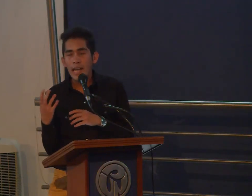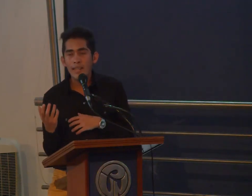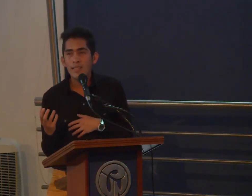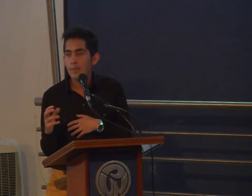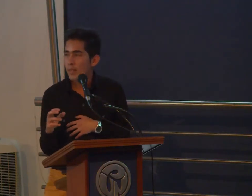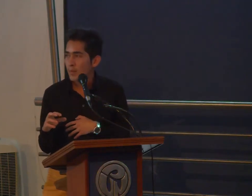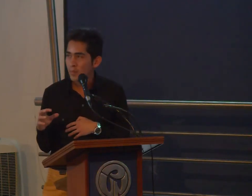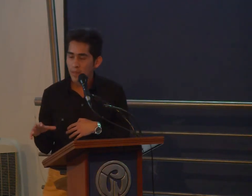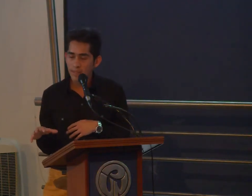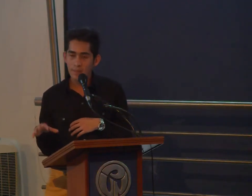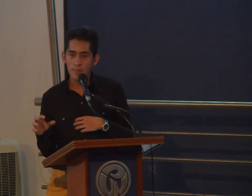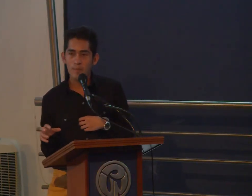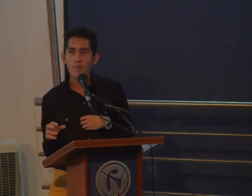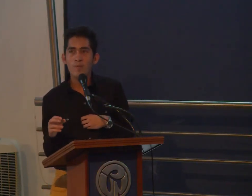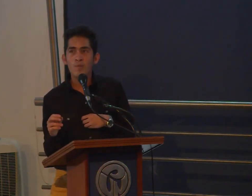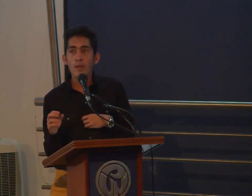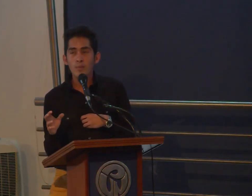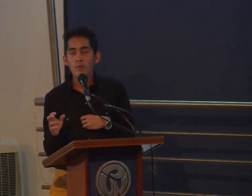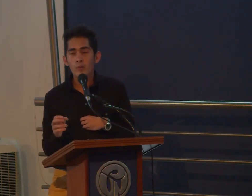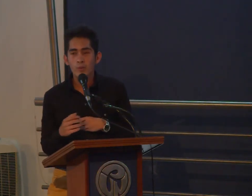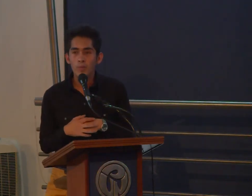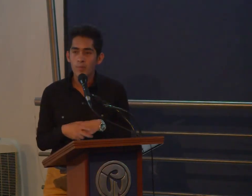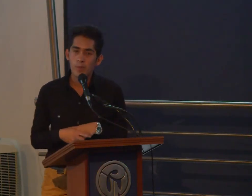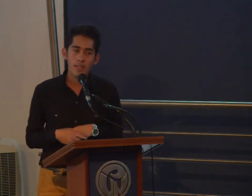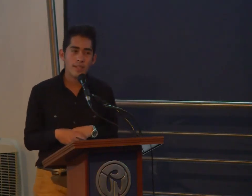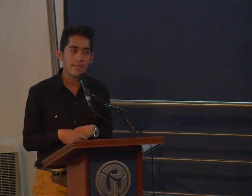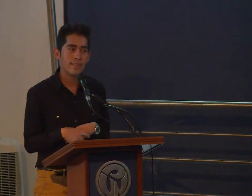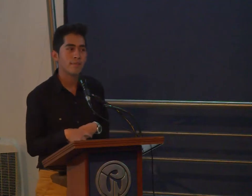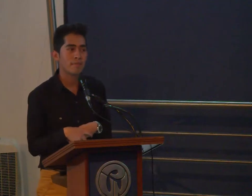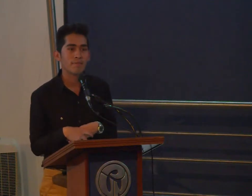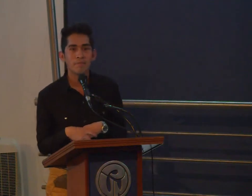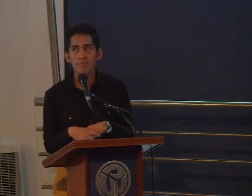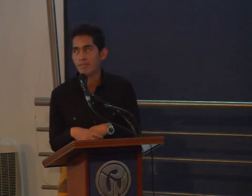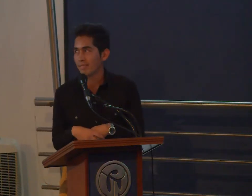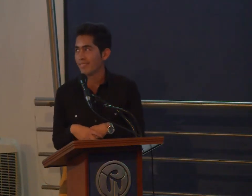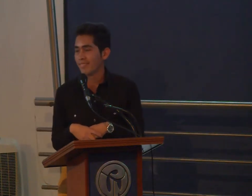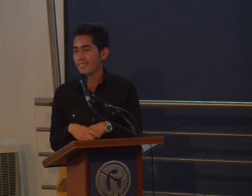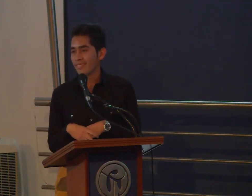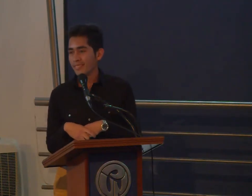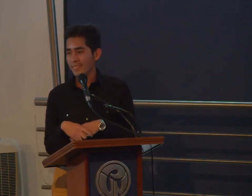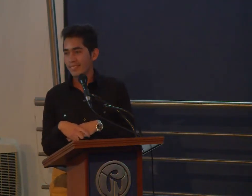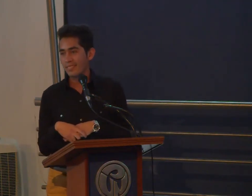un análisis más profundo, por así decirlo.